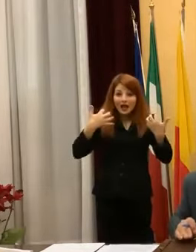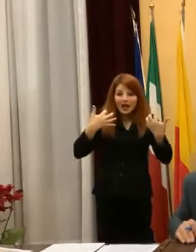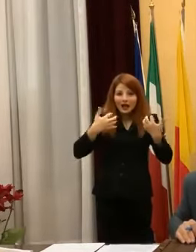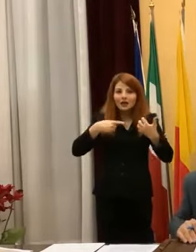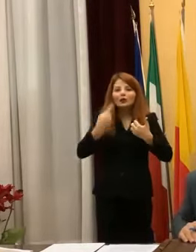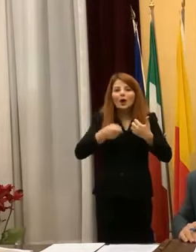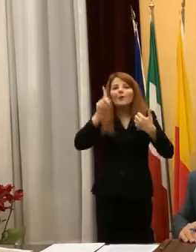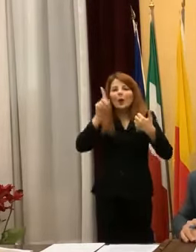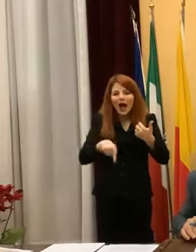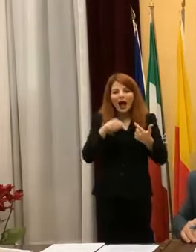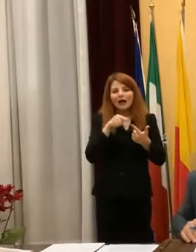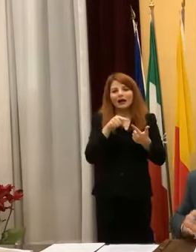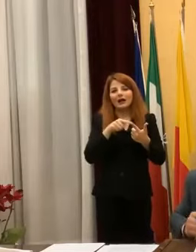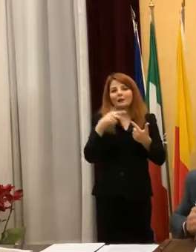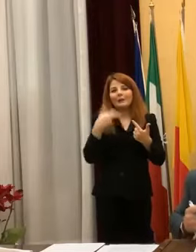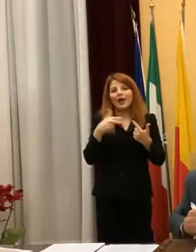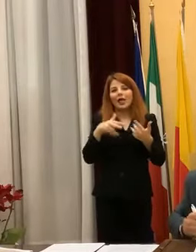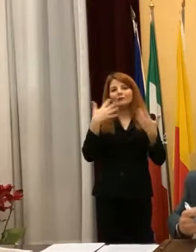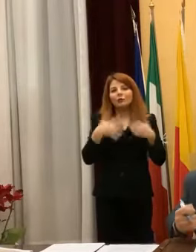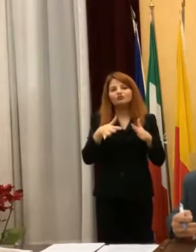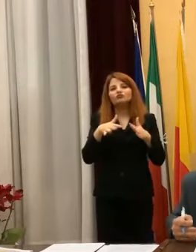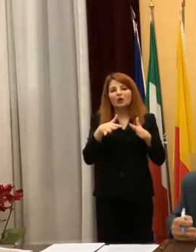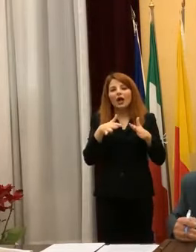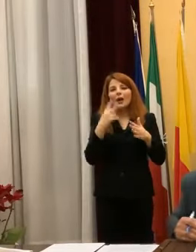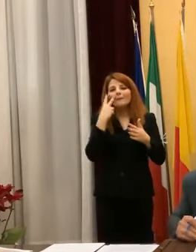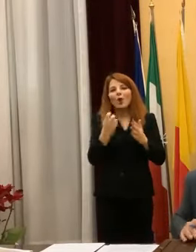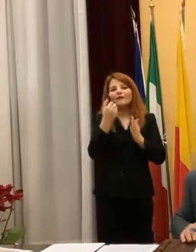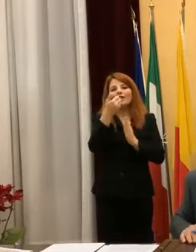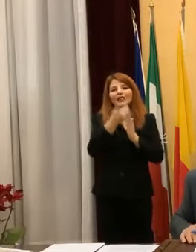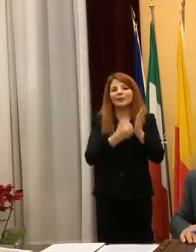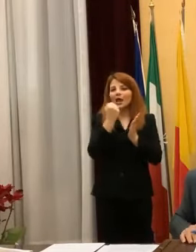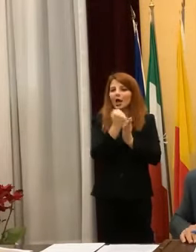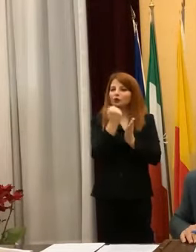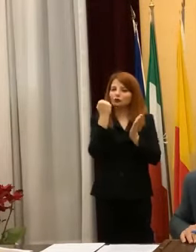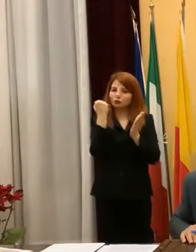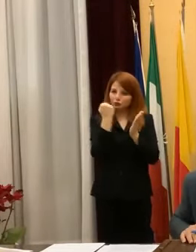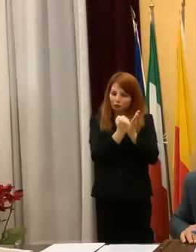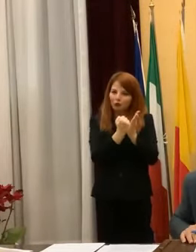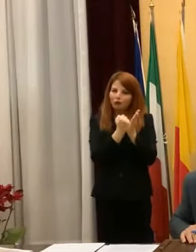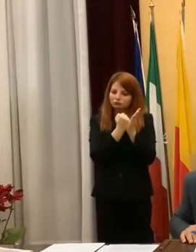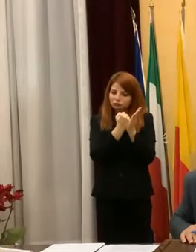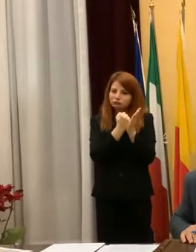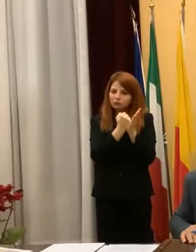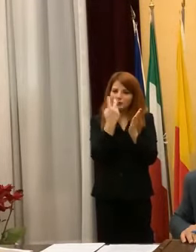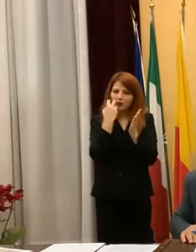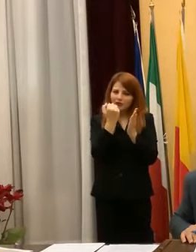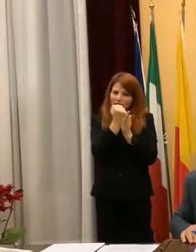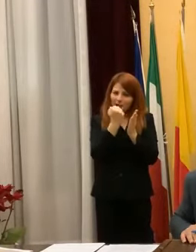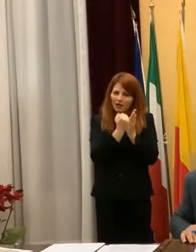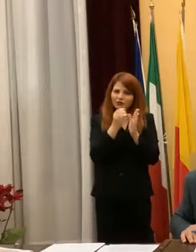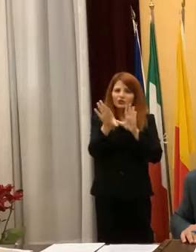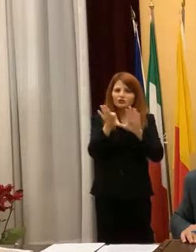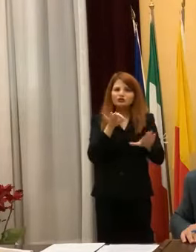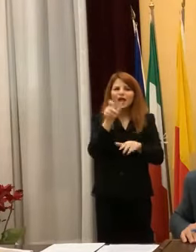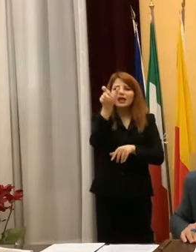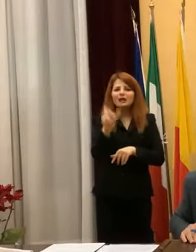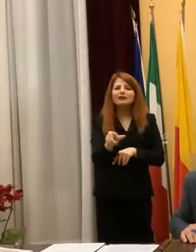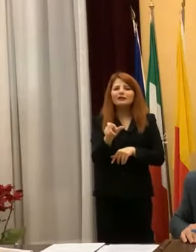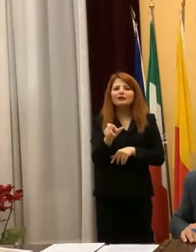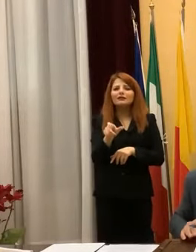Cioè, viene fatto un provvedimento per nominare tale Renato